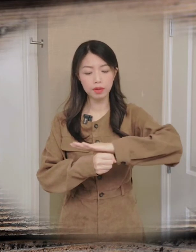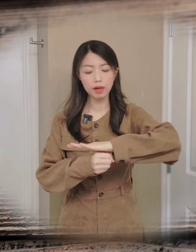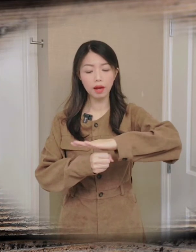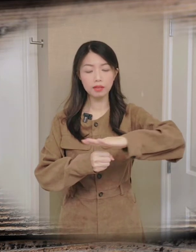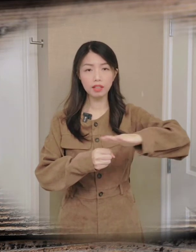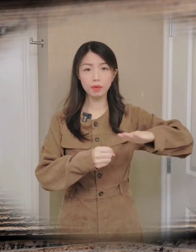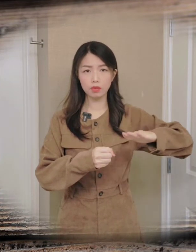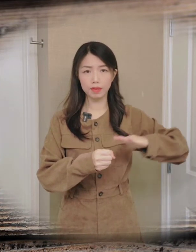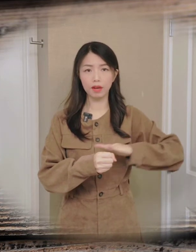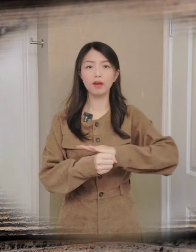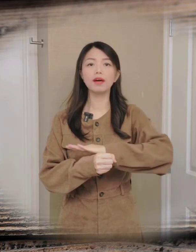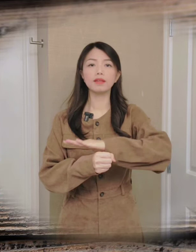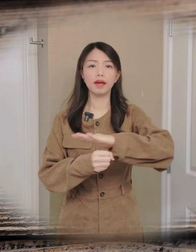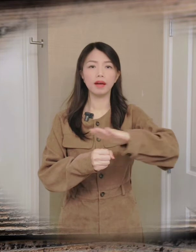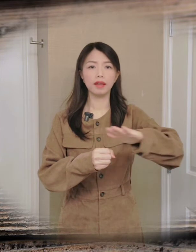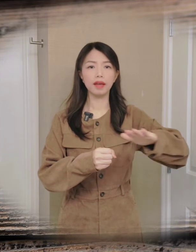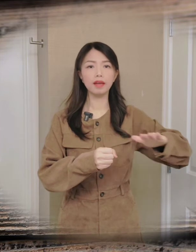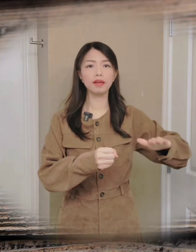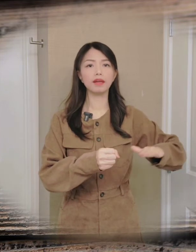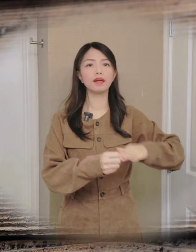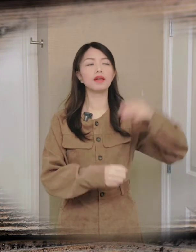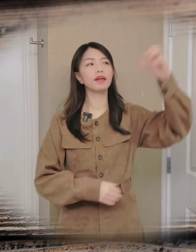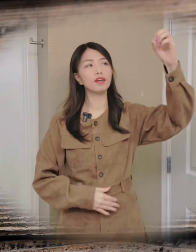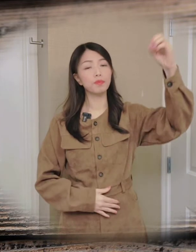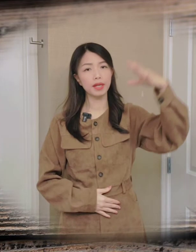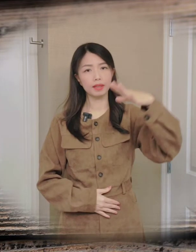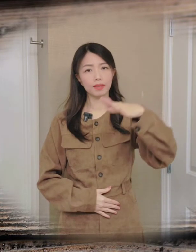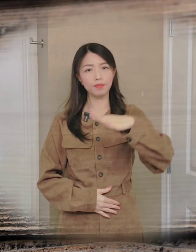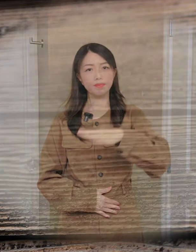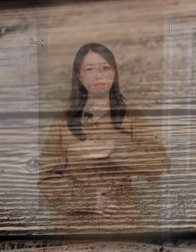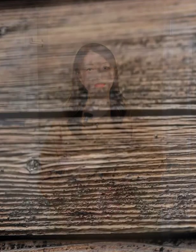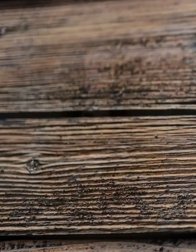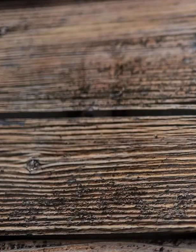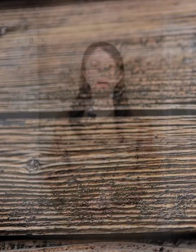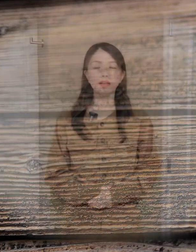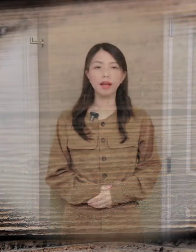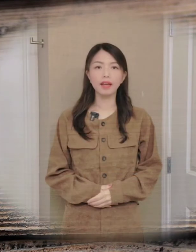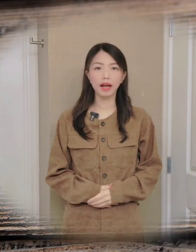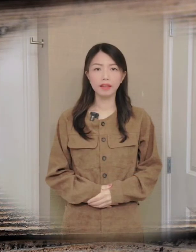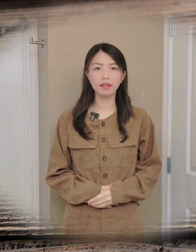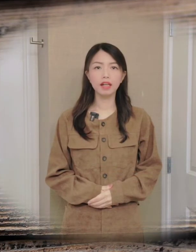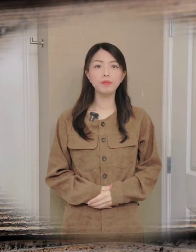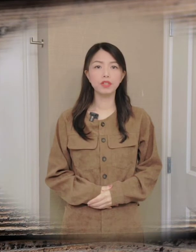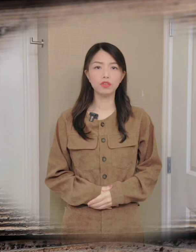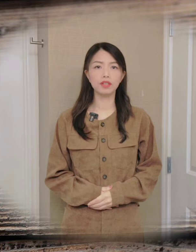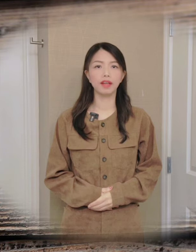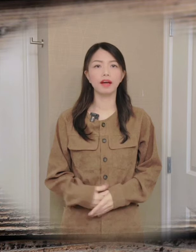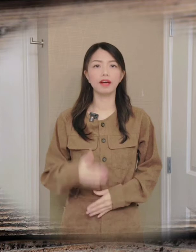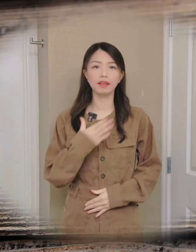주먹 위를 쓰다듬어 주시면 돼요. 사랑의 빛, 나의 가는